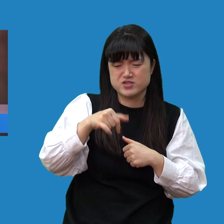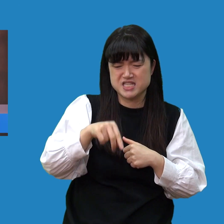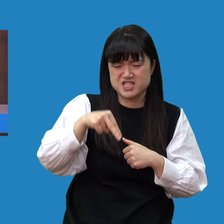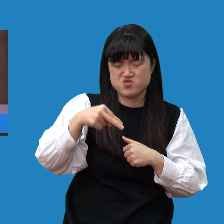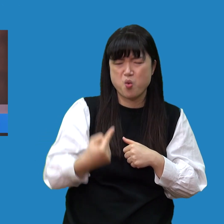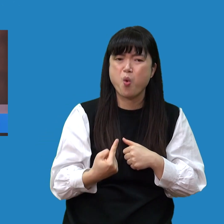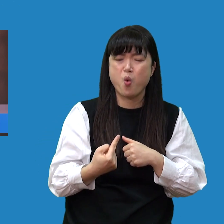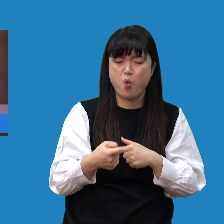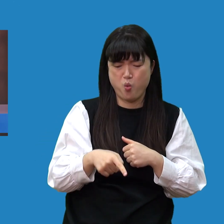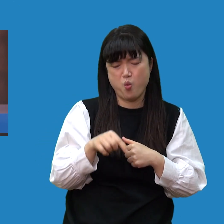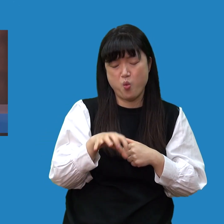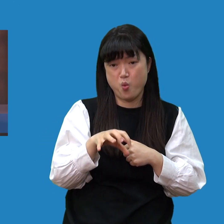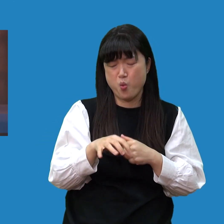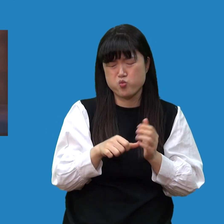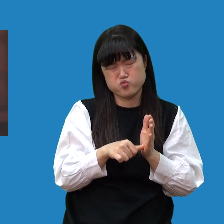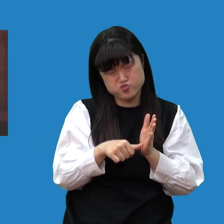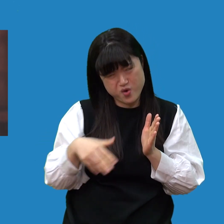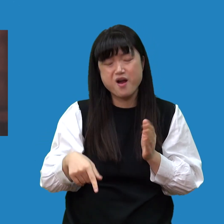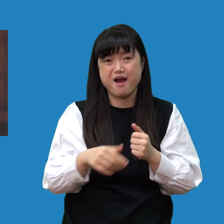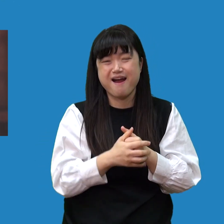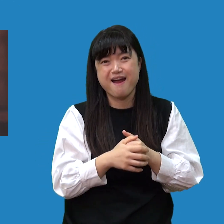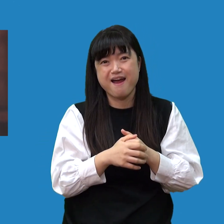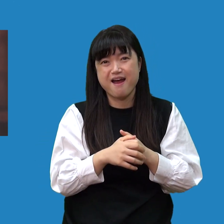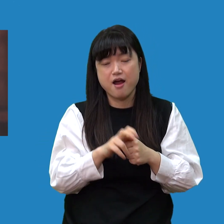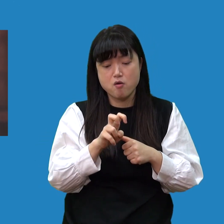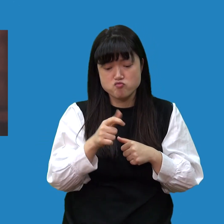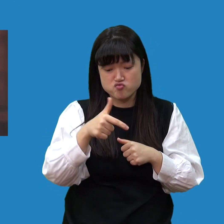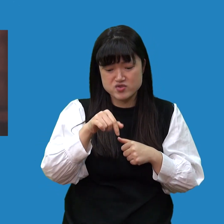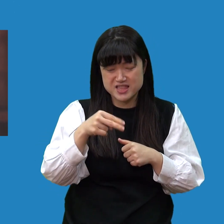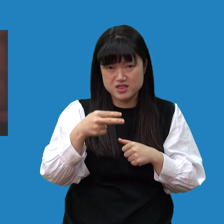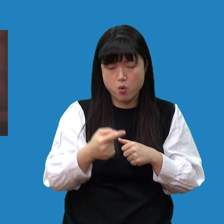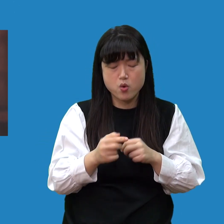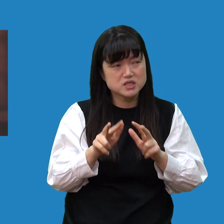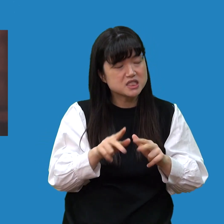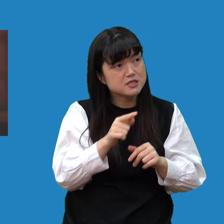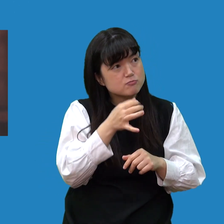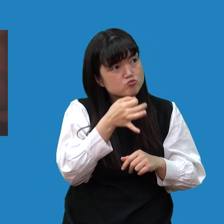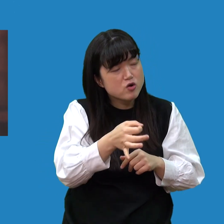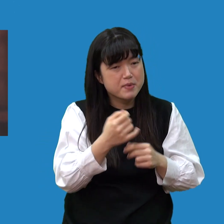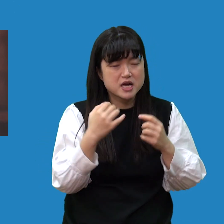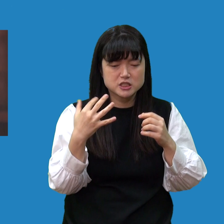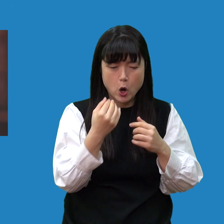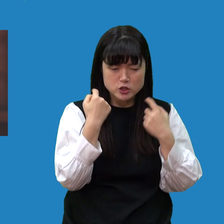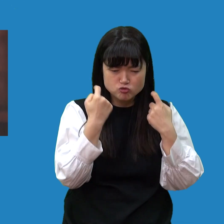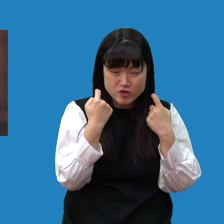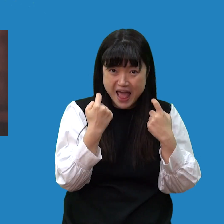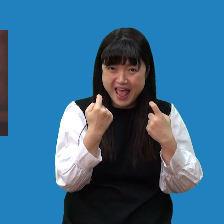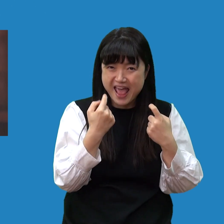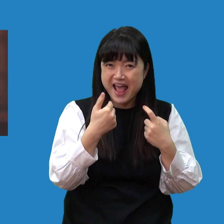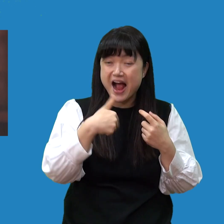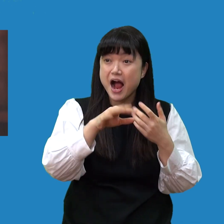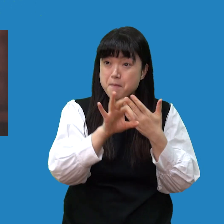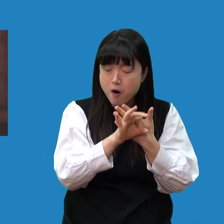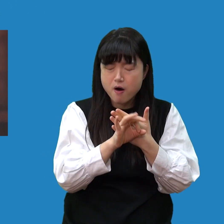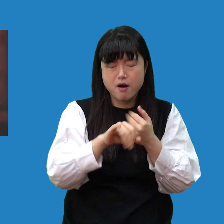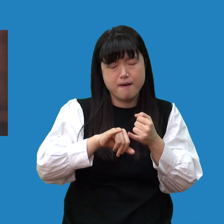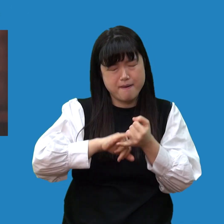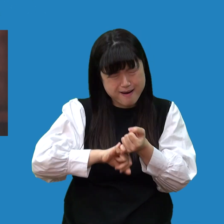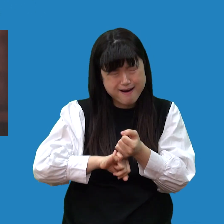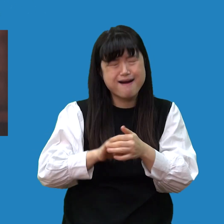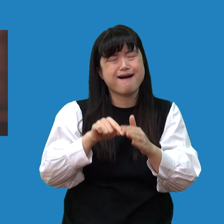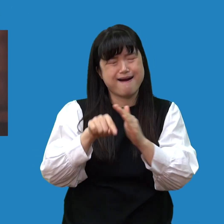사실은 무깃도입니다. 무깃도. 네. 오늘날 여러분이 성지 순례 가시면